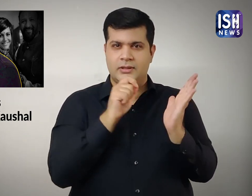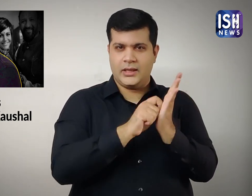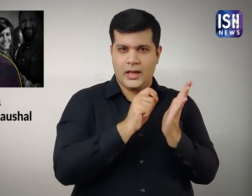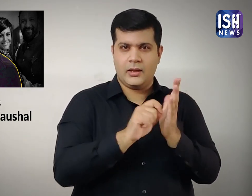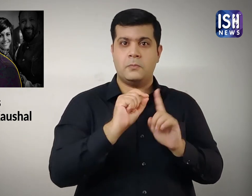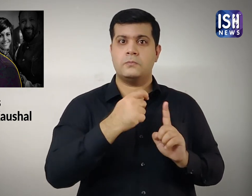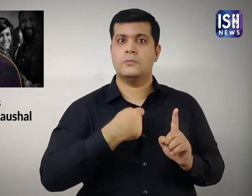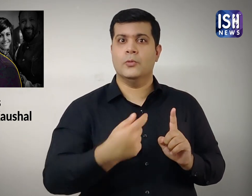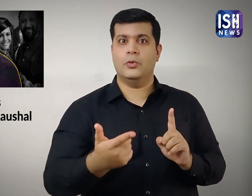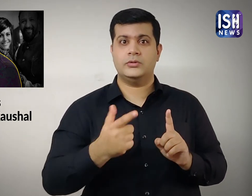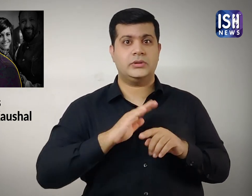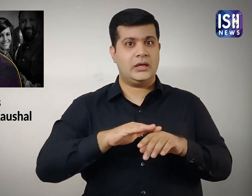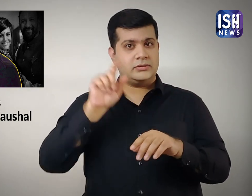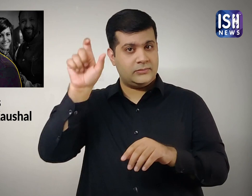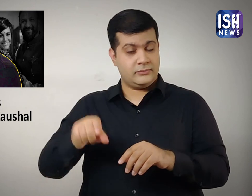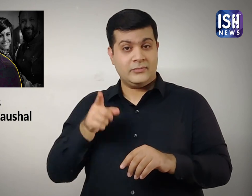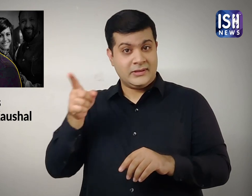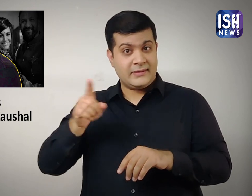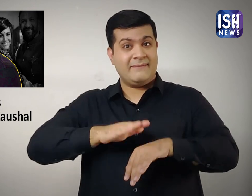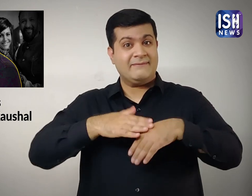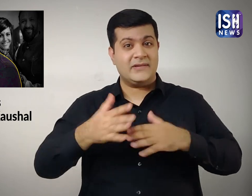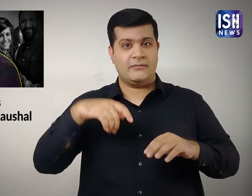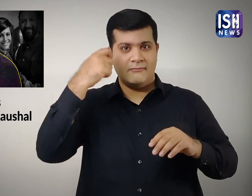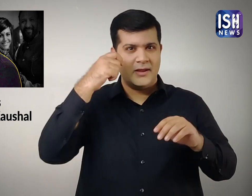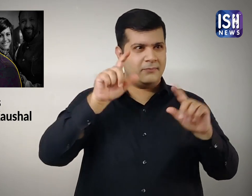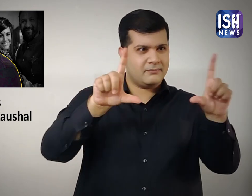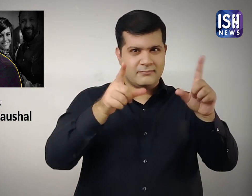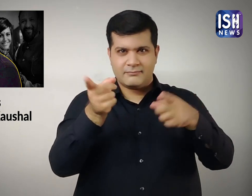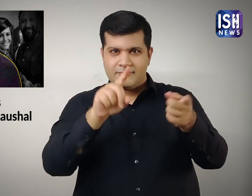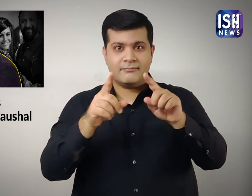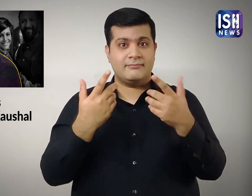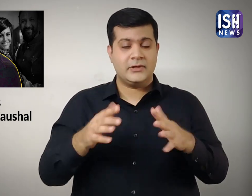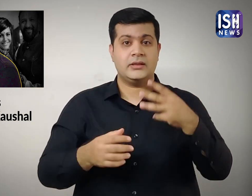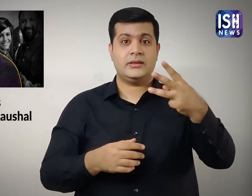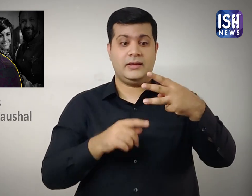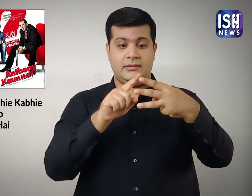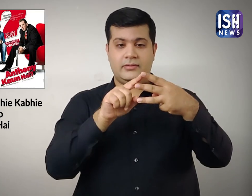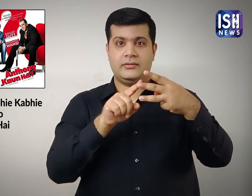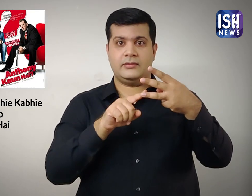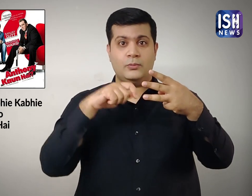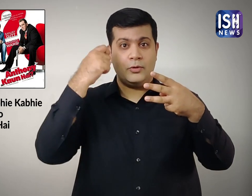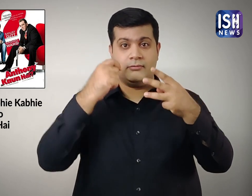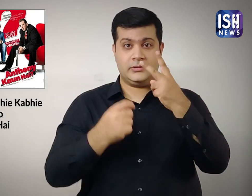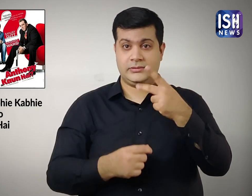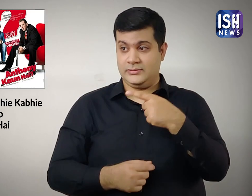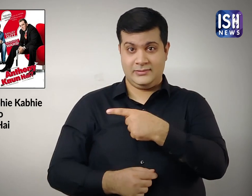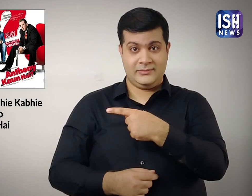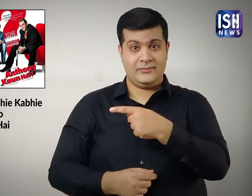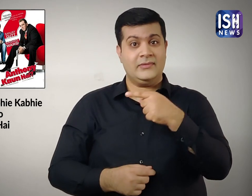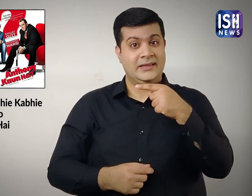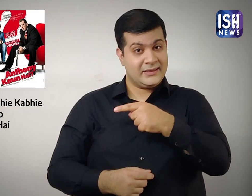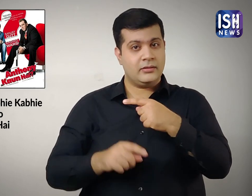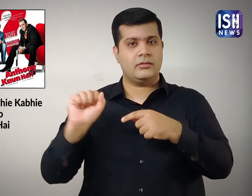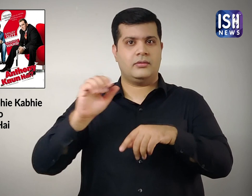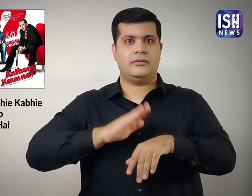थे। इन तीनों फिल्मों का निर्देशन उन्होंने ही किया था।